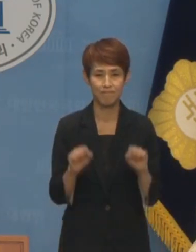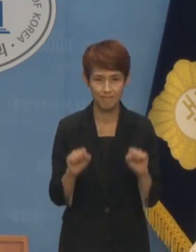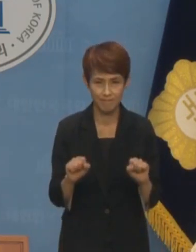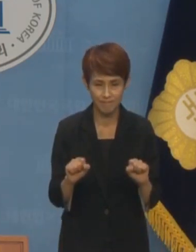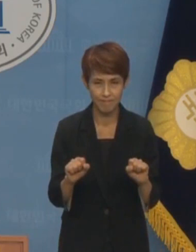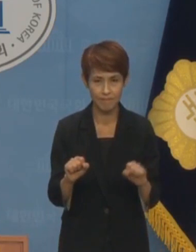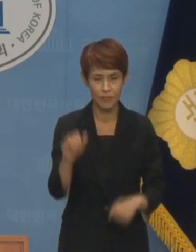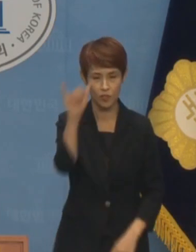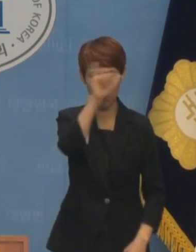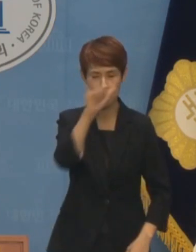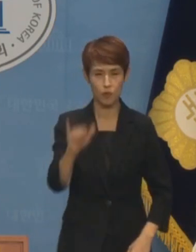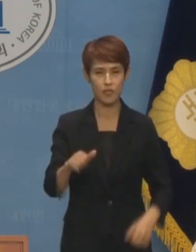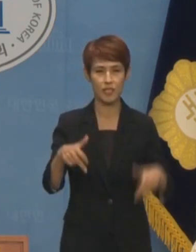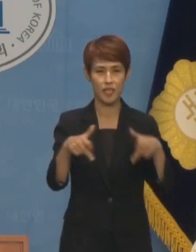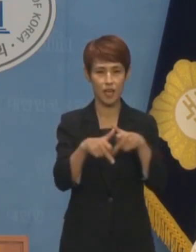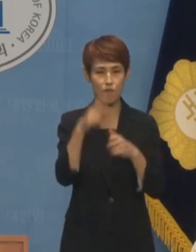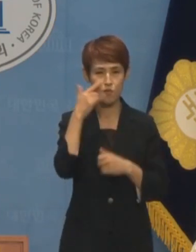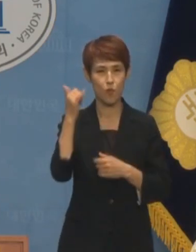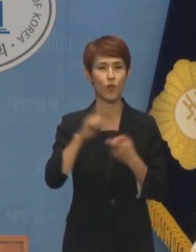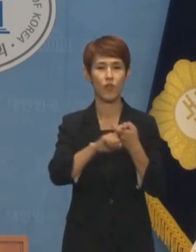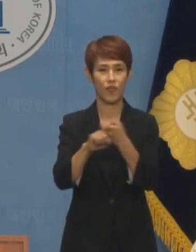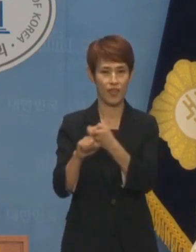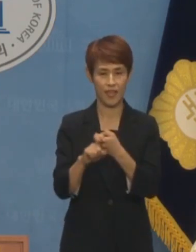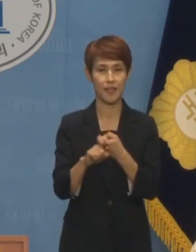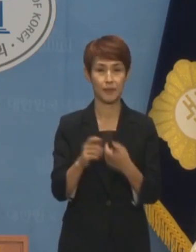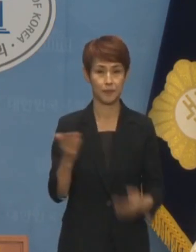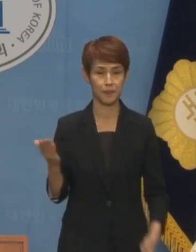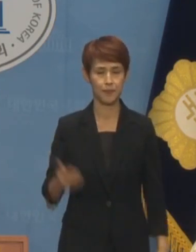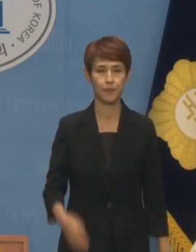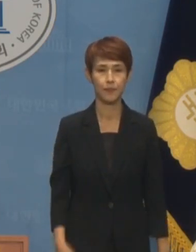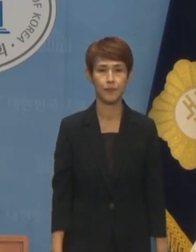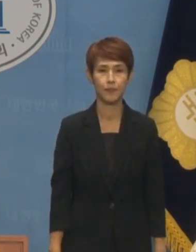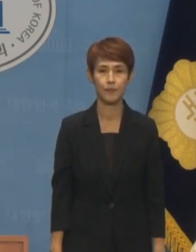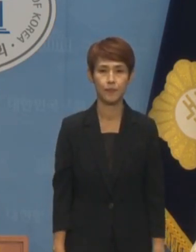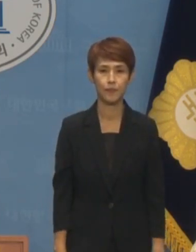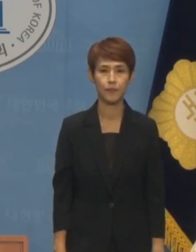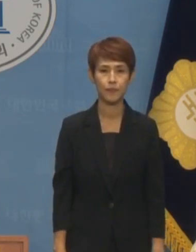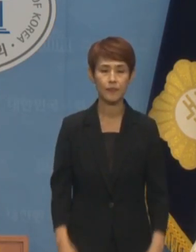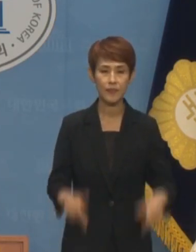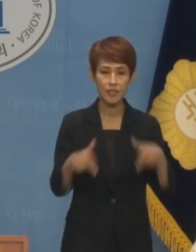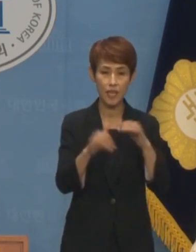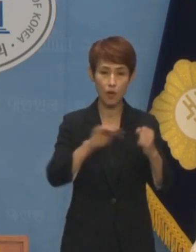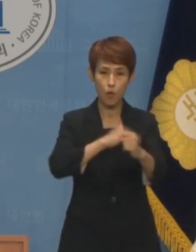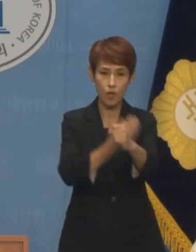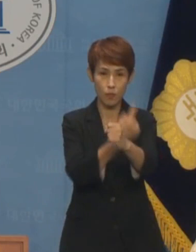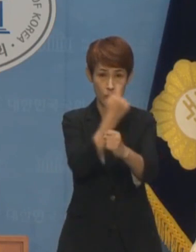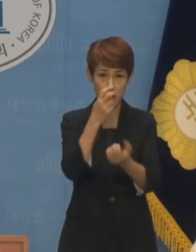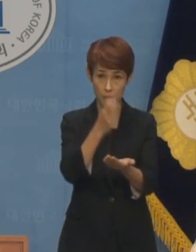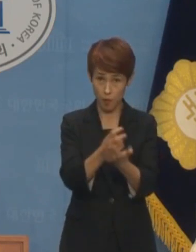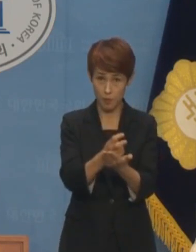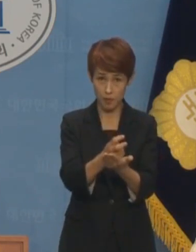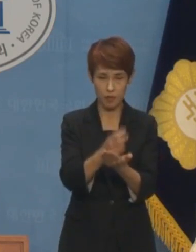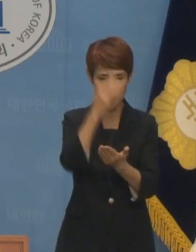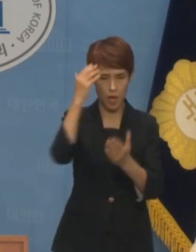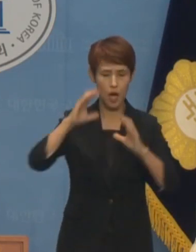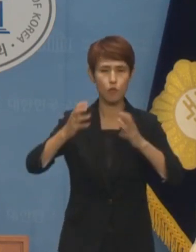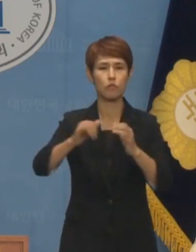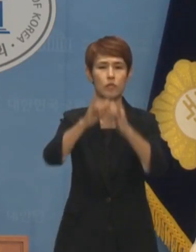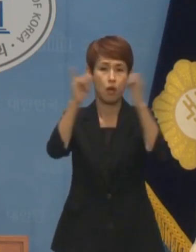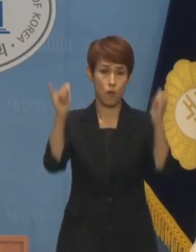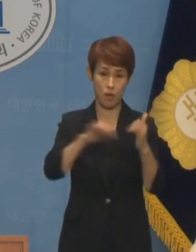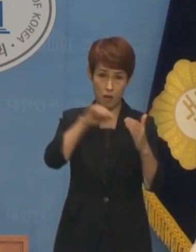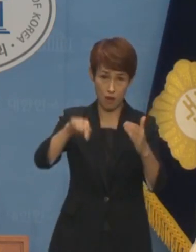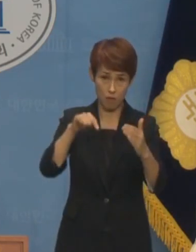안녕하십니까. 전국 장애인 부모연대 김미범입니다. 이어가도록 하겠습니다. 장애인 권리 보장법은 대한민국